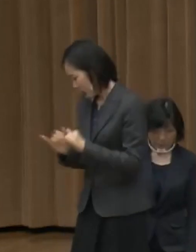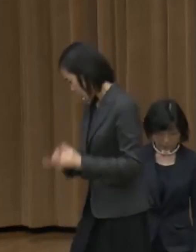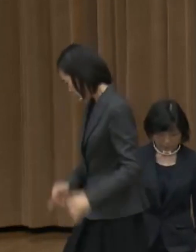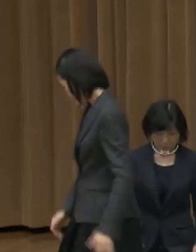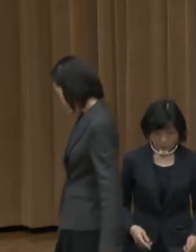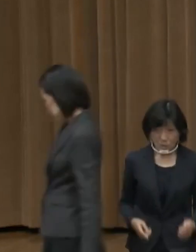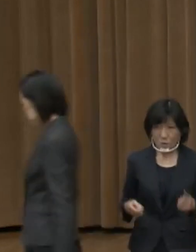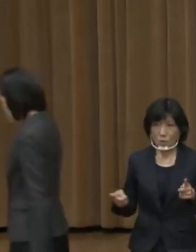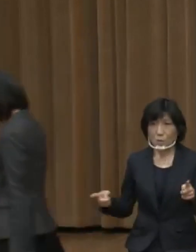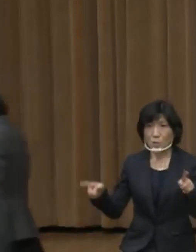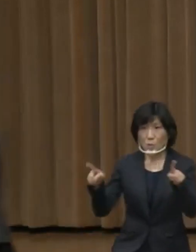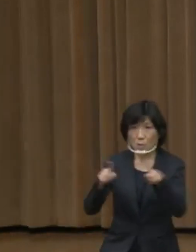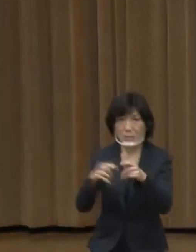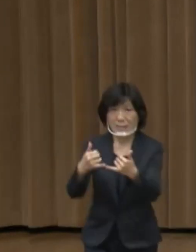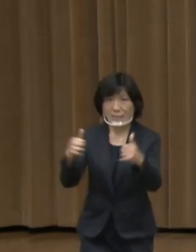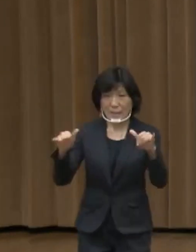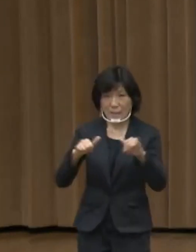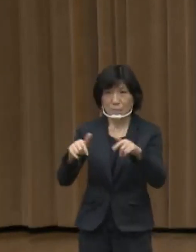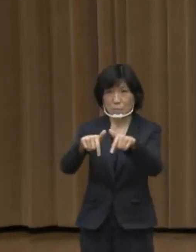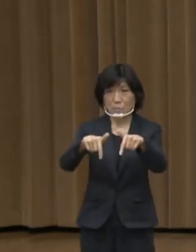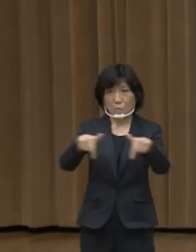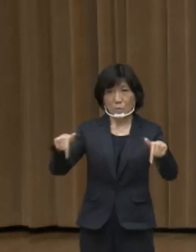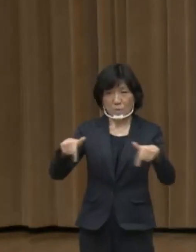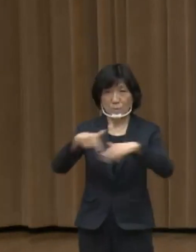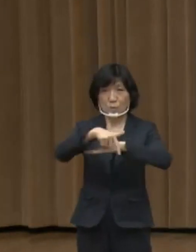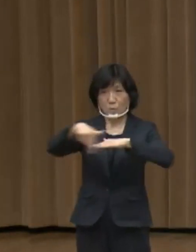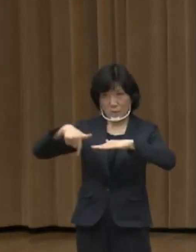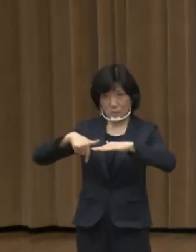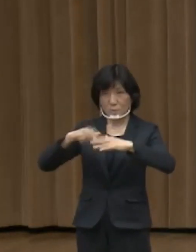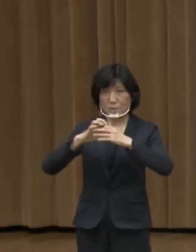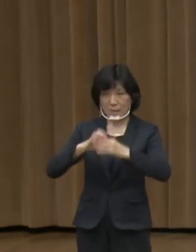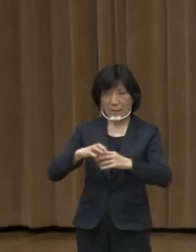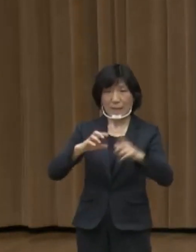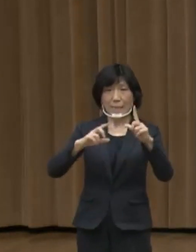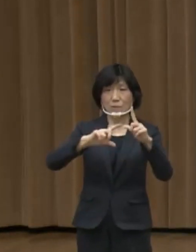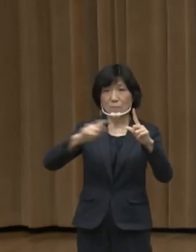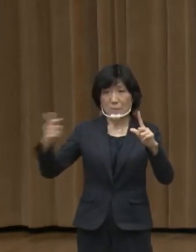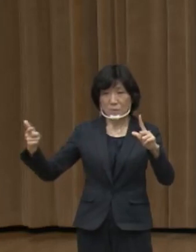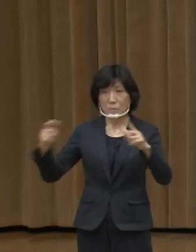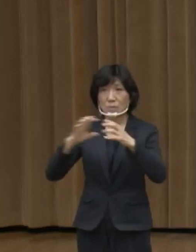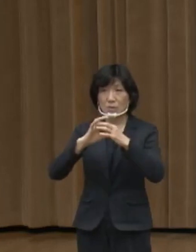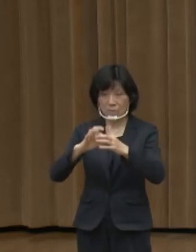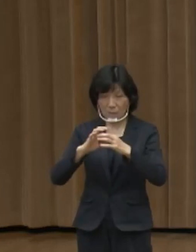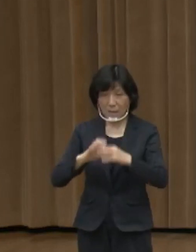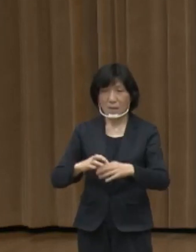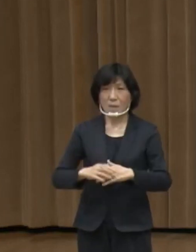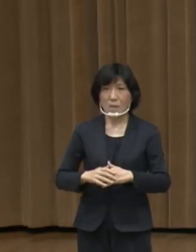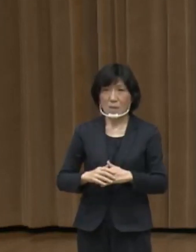に LGBTQ の推進でありますが、県民共生局長には、